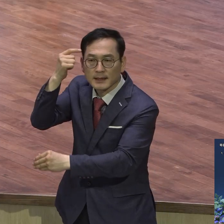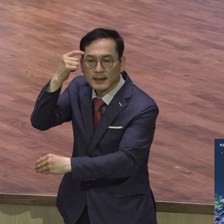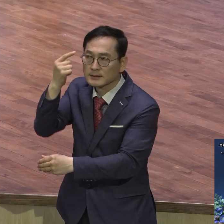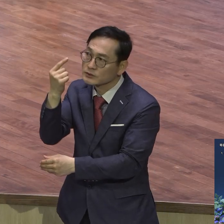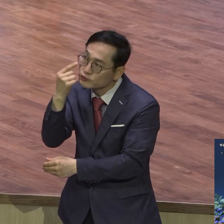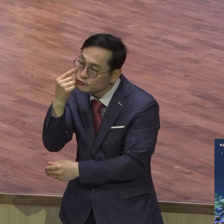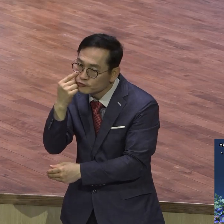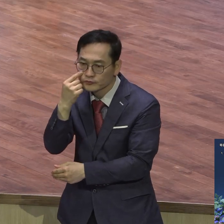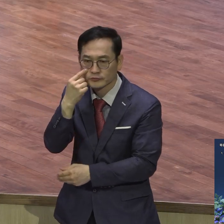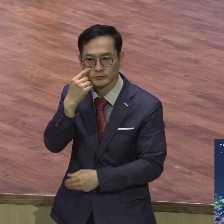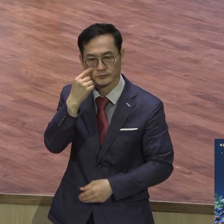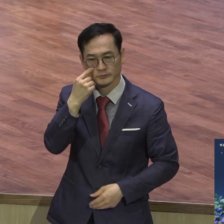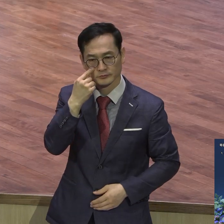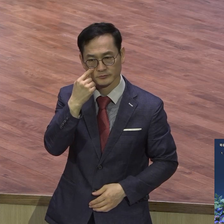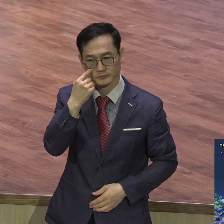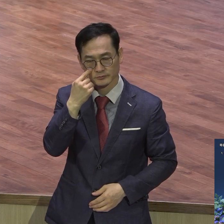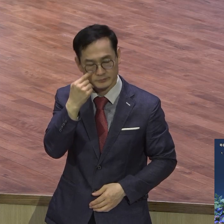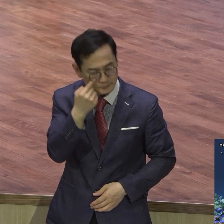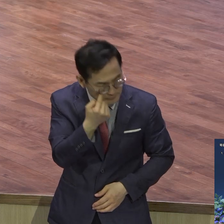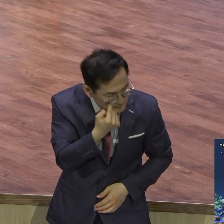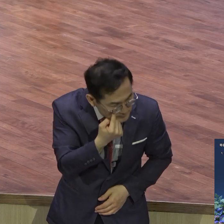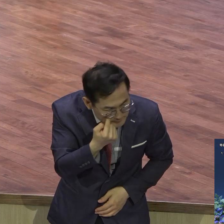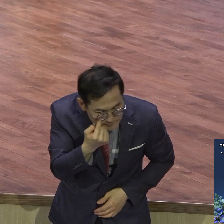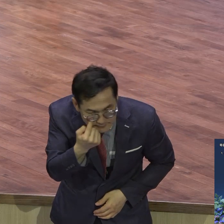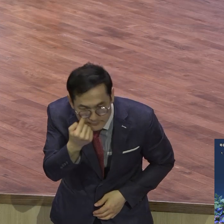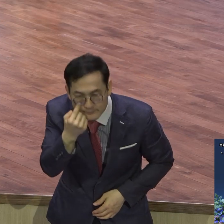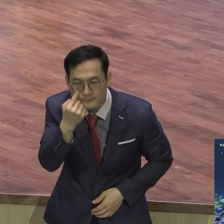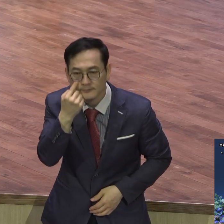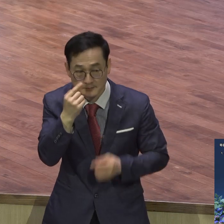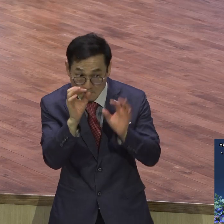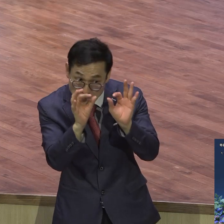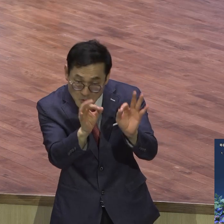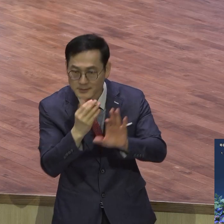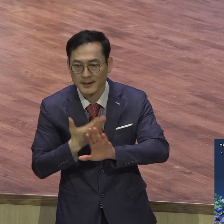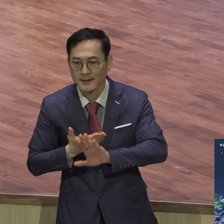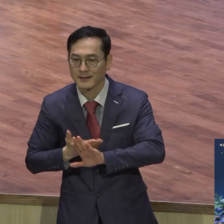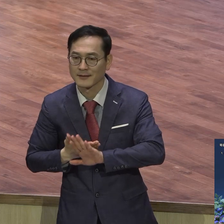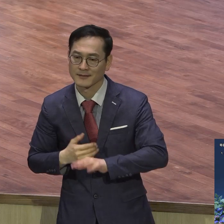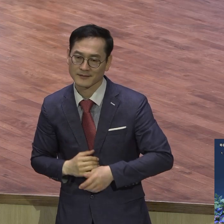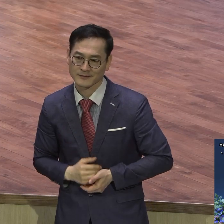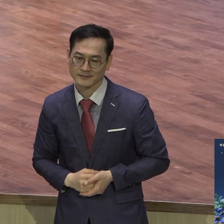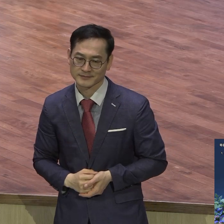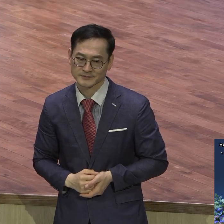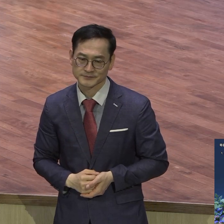이렇게 영적 수준이 서밋에 있는 사람은요 다릅니다